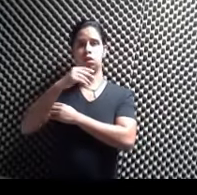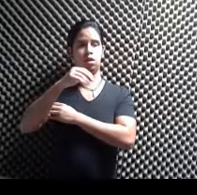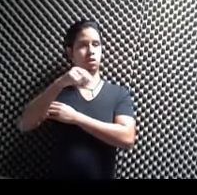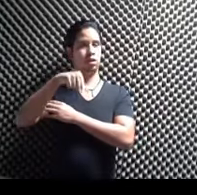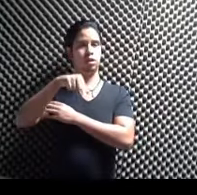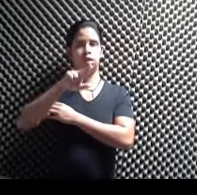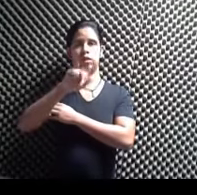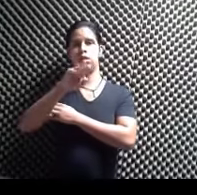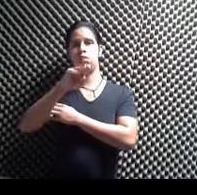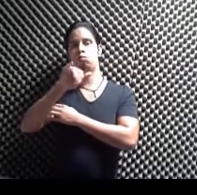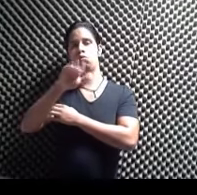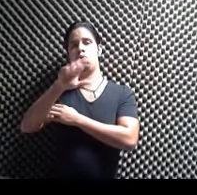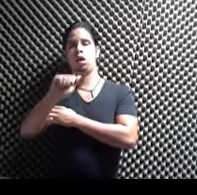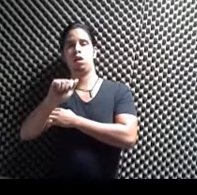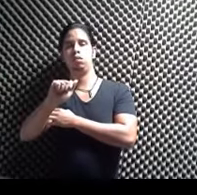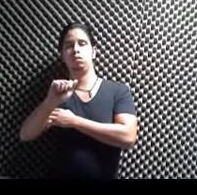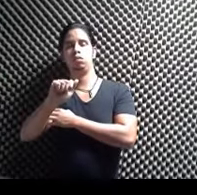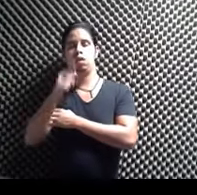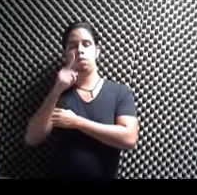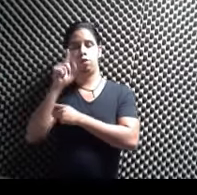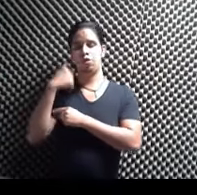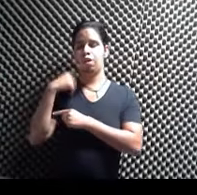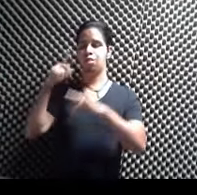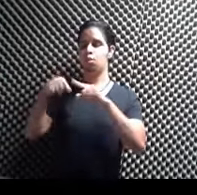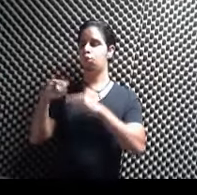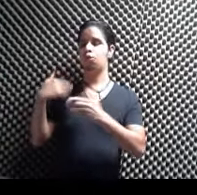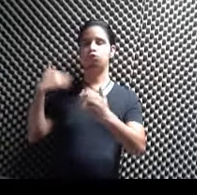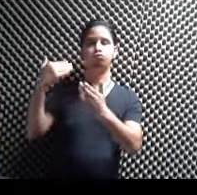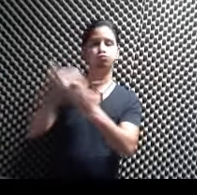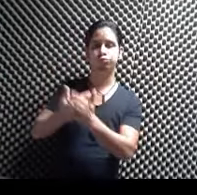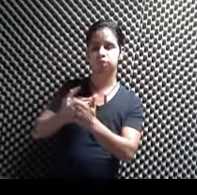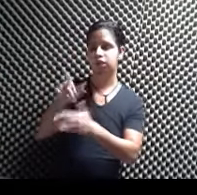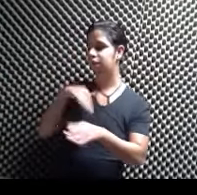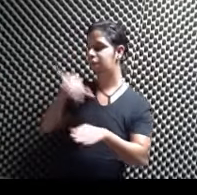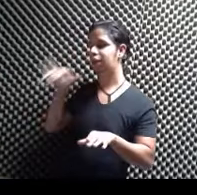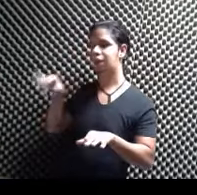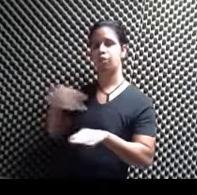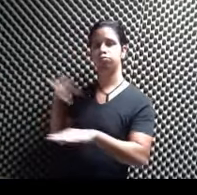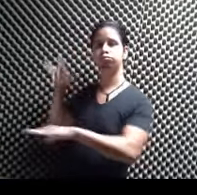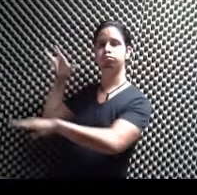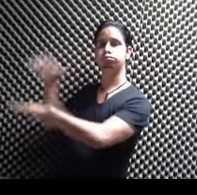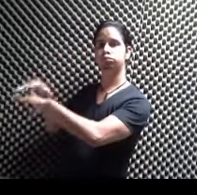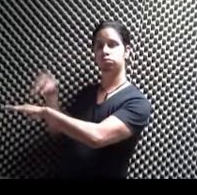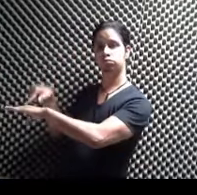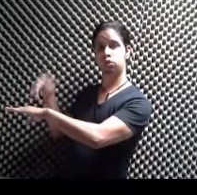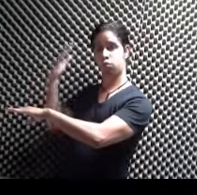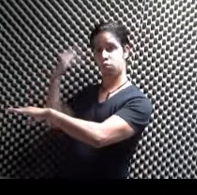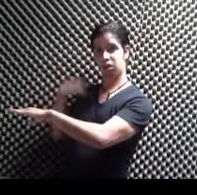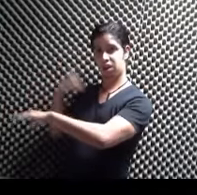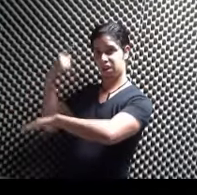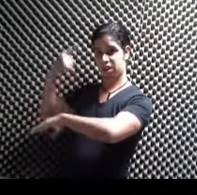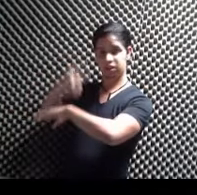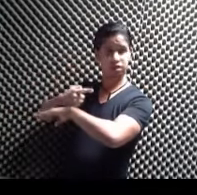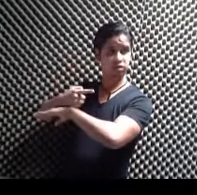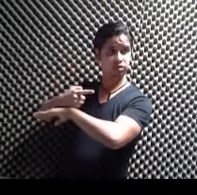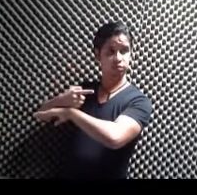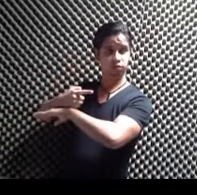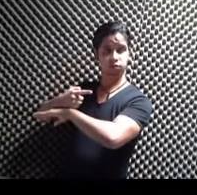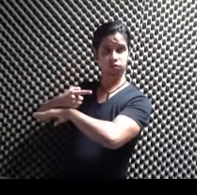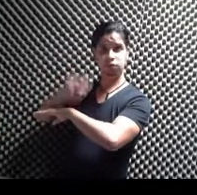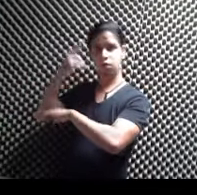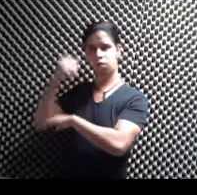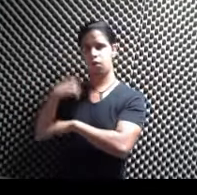pudo llegar, bendito. Él no pudo estar. Él se quedó en el aeropuerto. Virtualmente envió sus saludos por video, porque el día que salía para jurado. Acá... Fue no, jurado porque, sí, porque